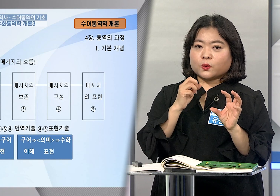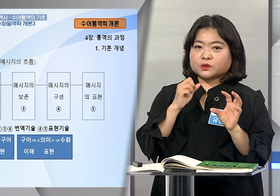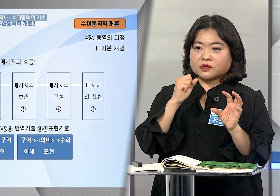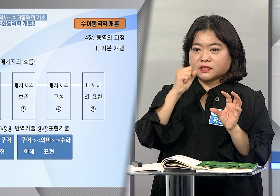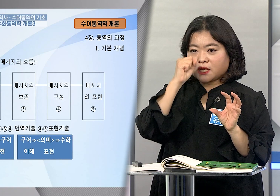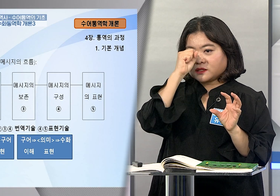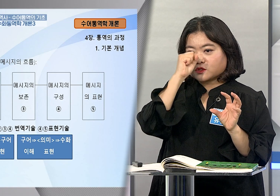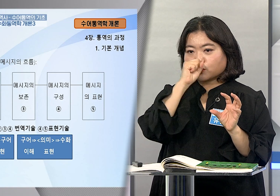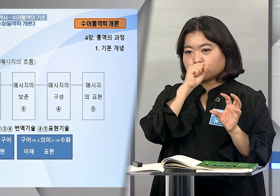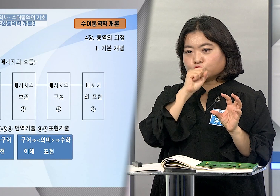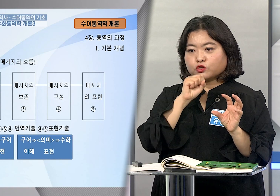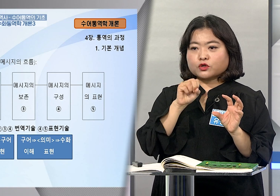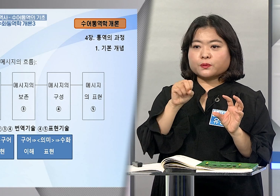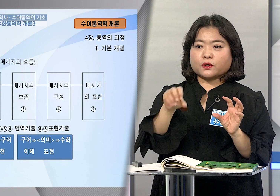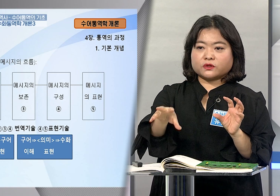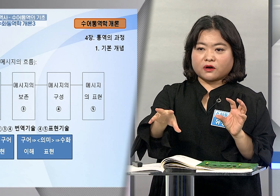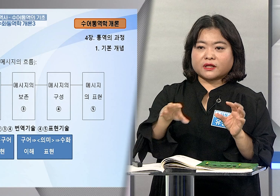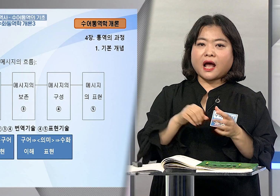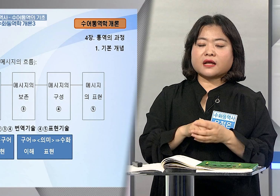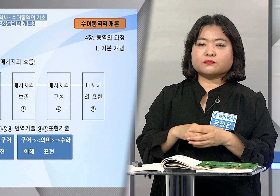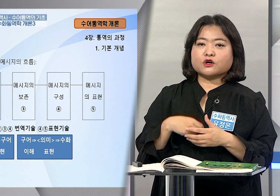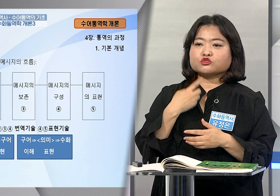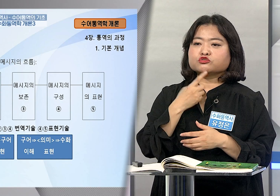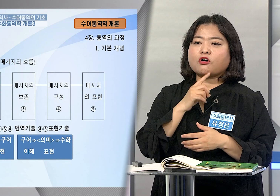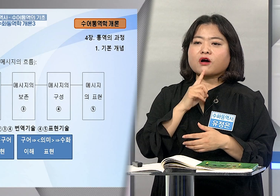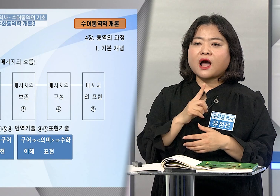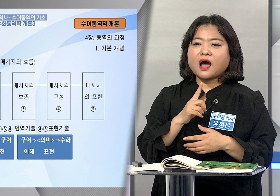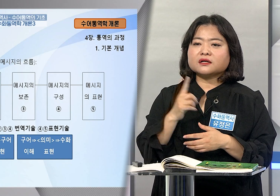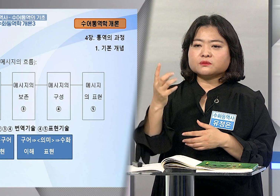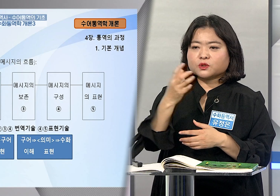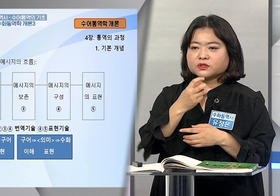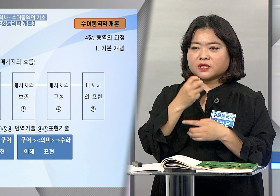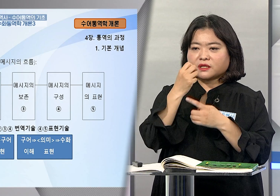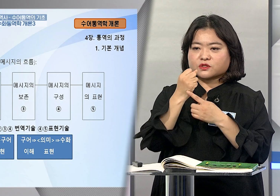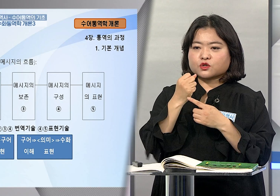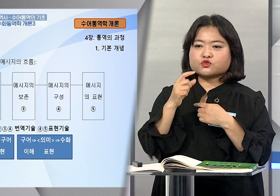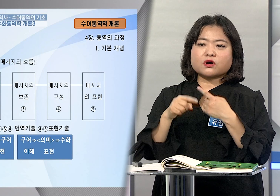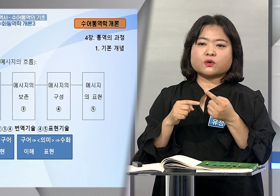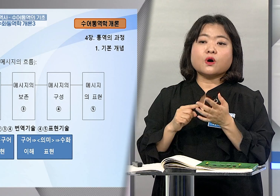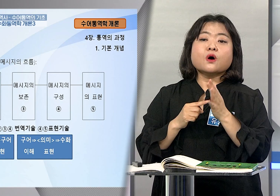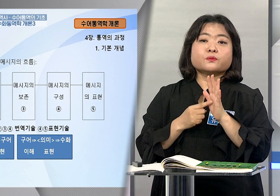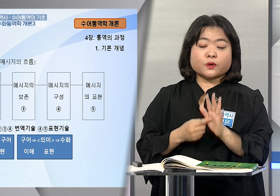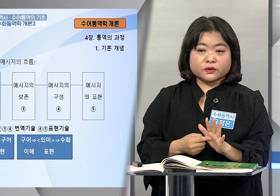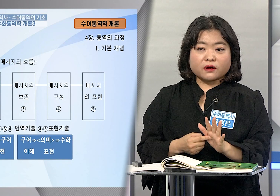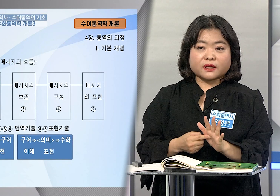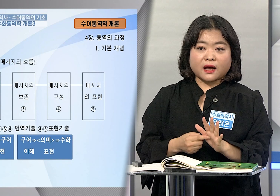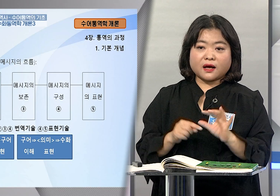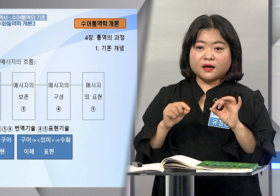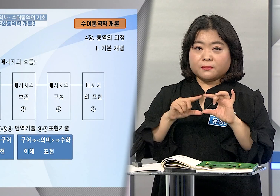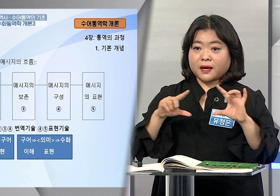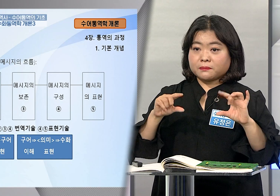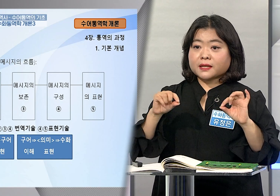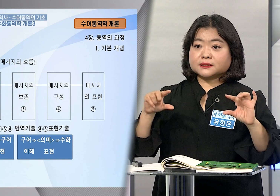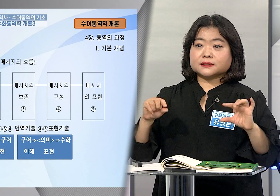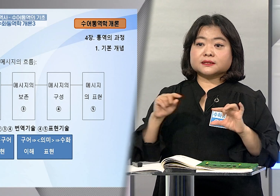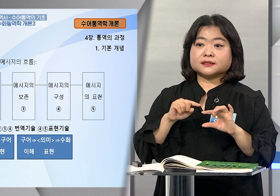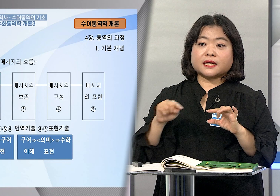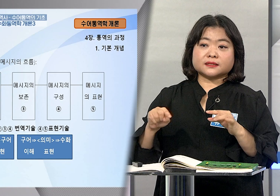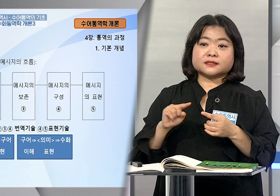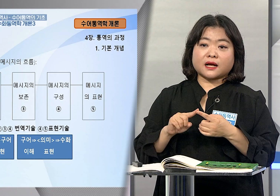의미로서 이해돼서 구어로 표현되거나 아니면 구어가 의미로 이해돼서 수어로 표현되거나 파란 박스는 그 얘기를 제가